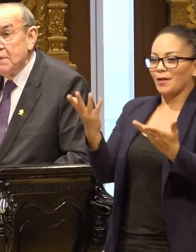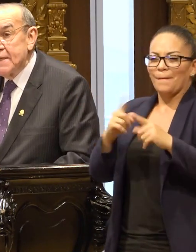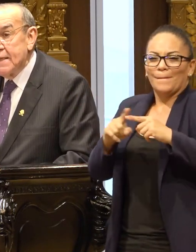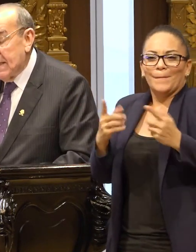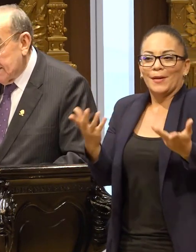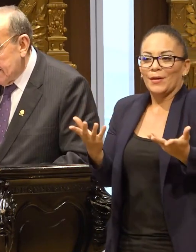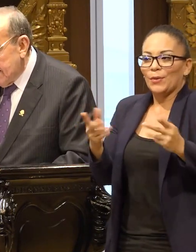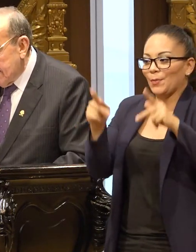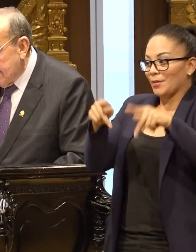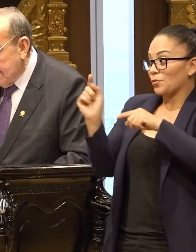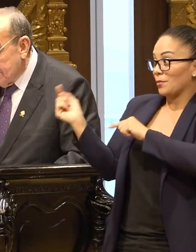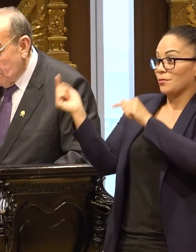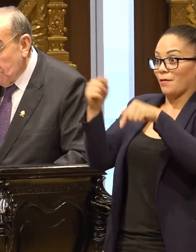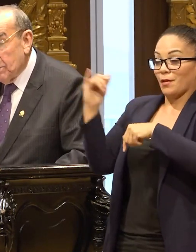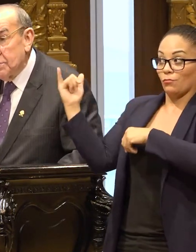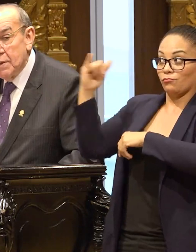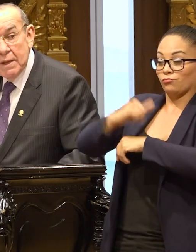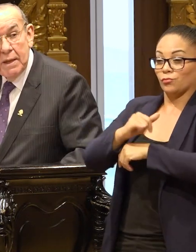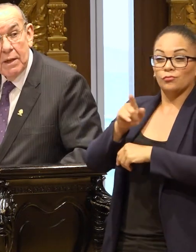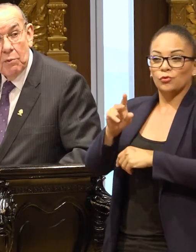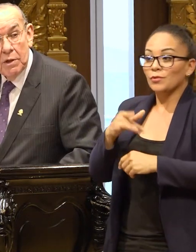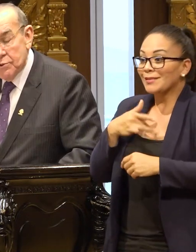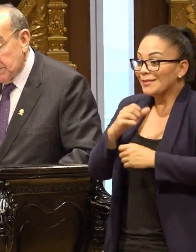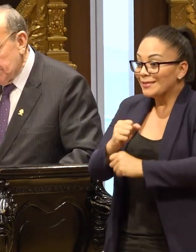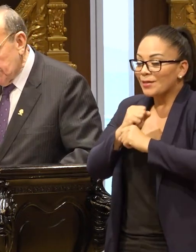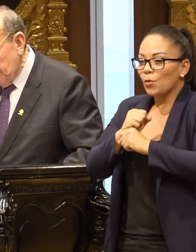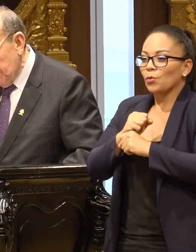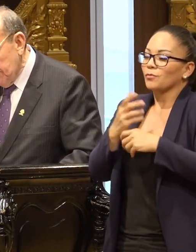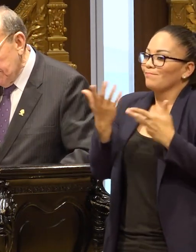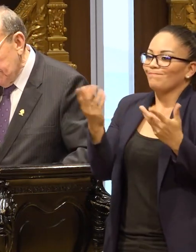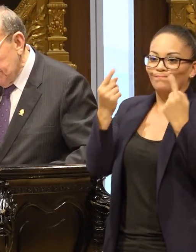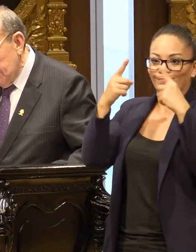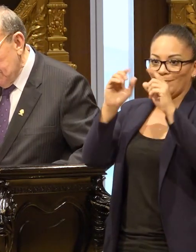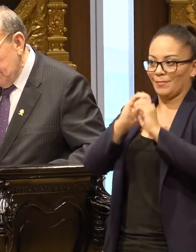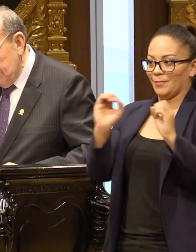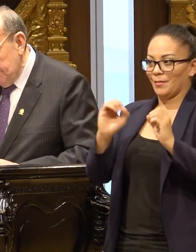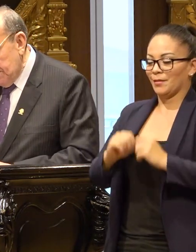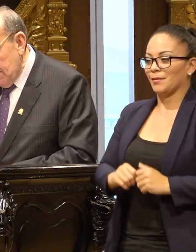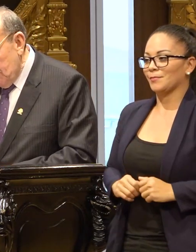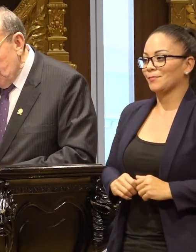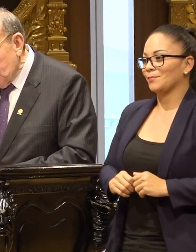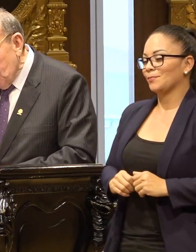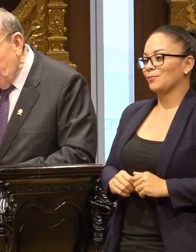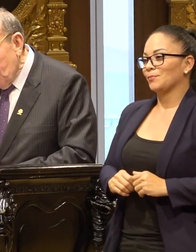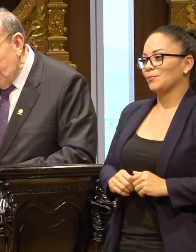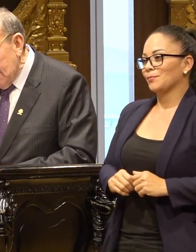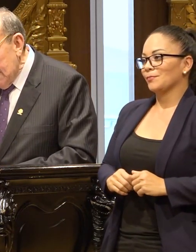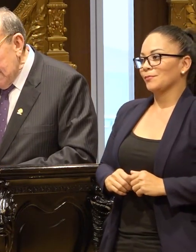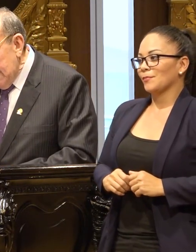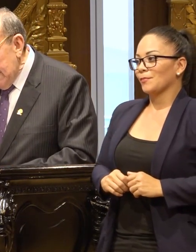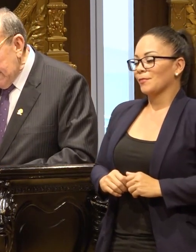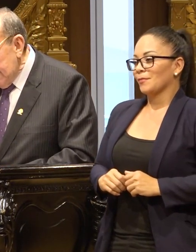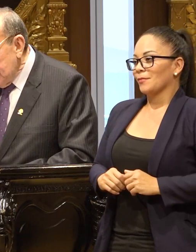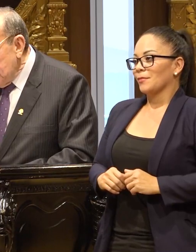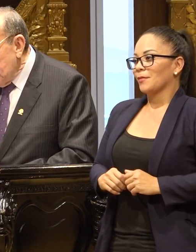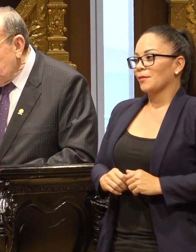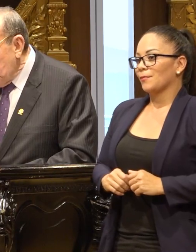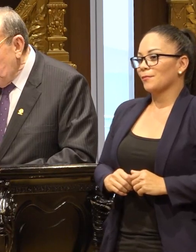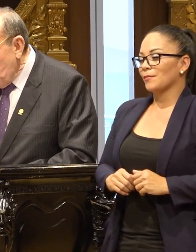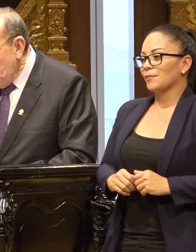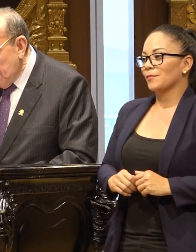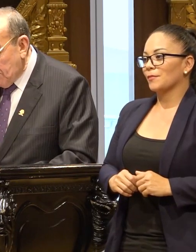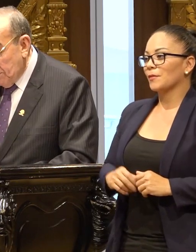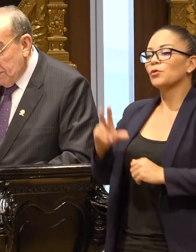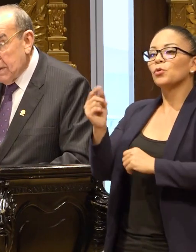quienes nos visitan se sienten inseguros en nuestro territorio. No solo el